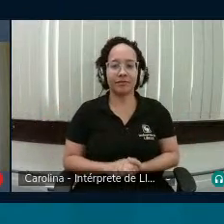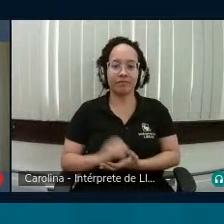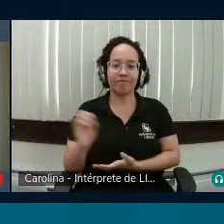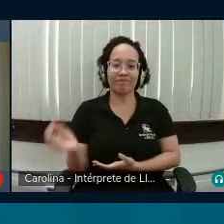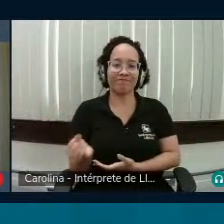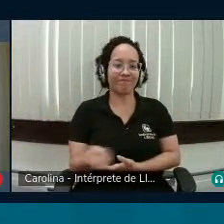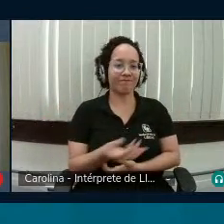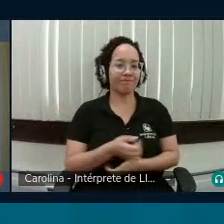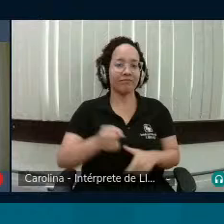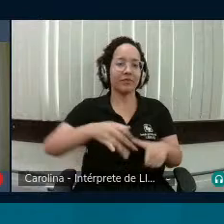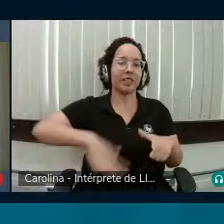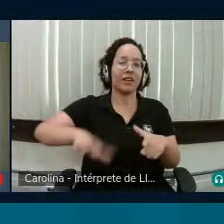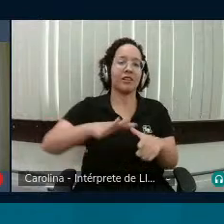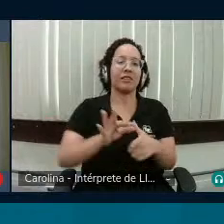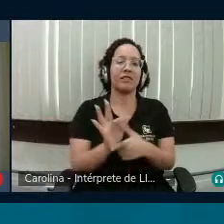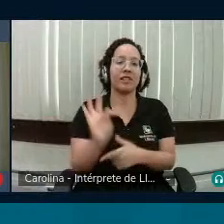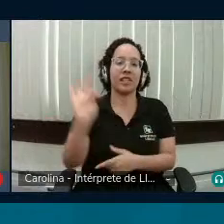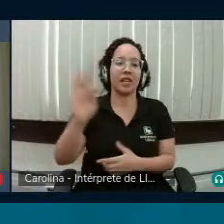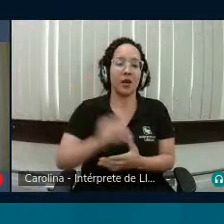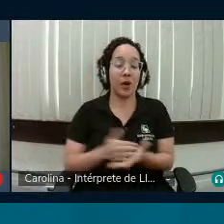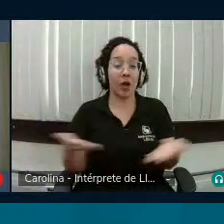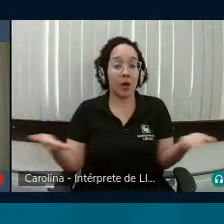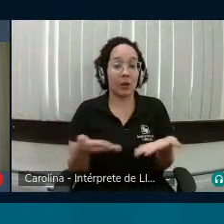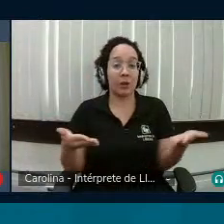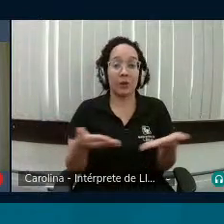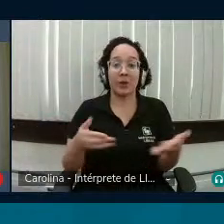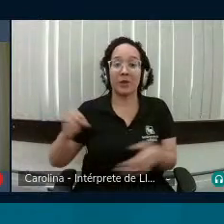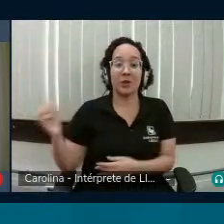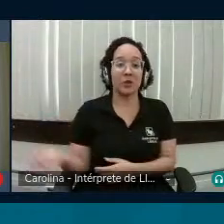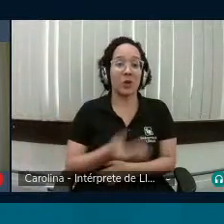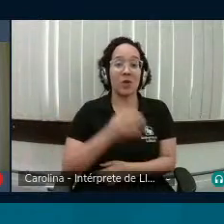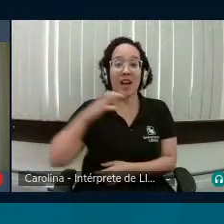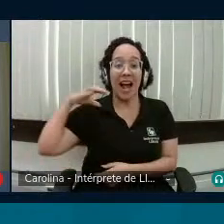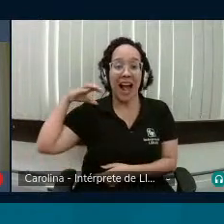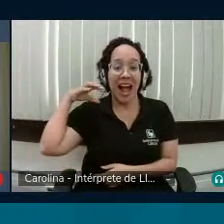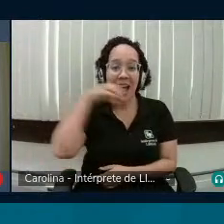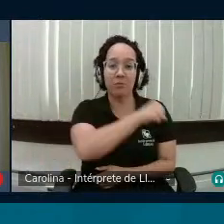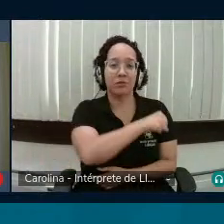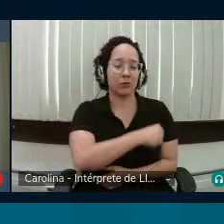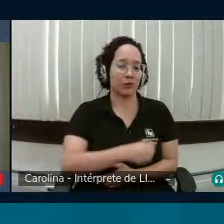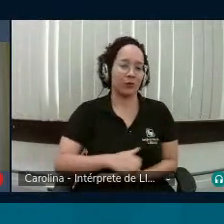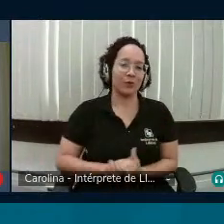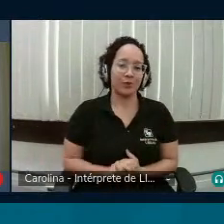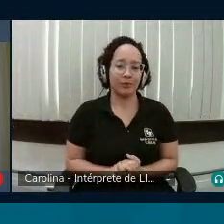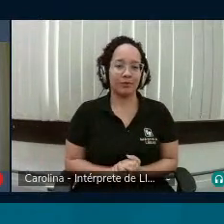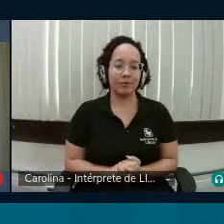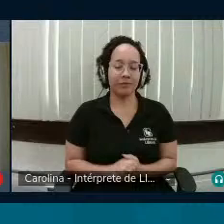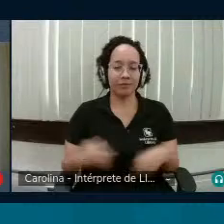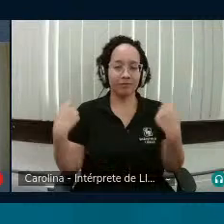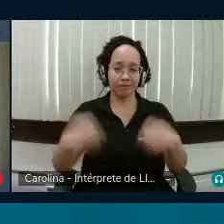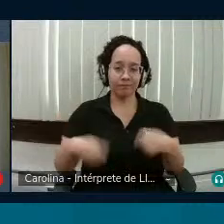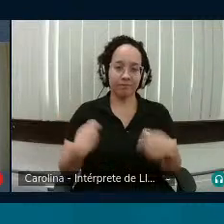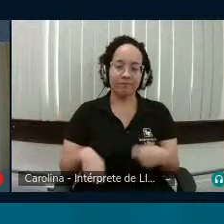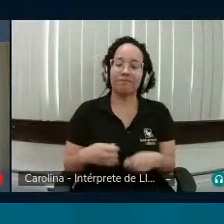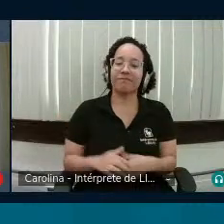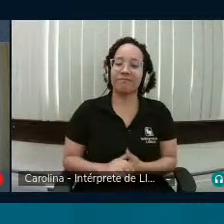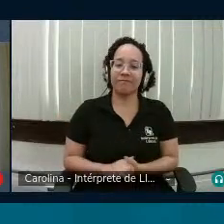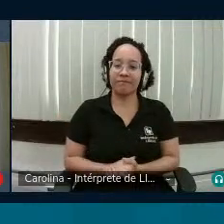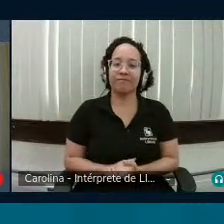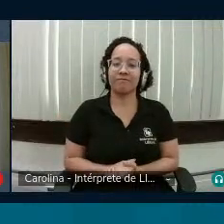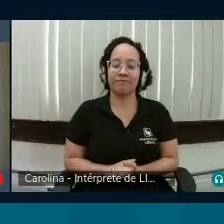rede federal. Nós estamos falando de um novo mundo, coisas que vão acontecer muito rapidamente, e a gente precisa, claro, né, dentro